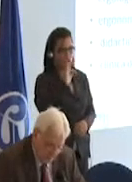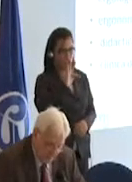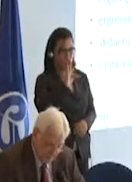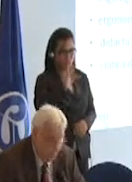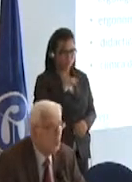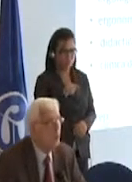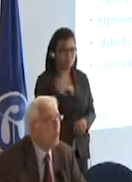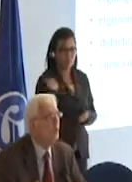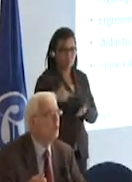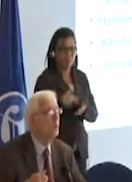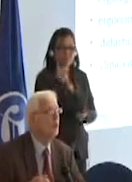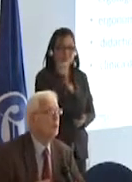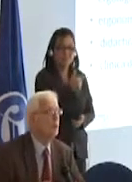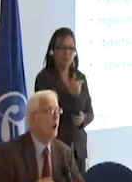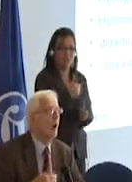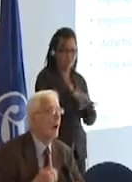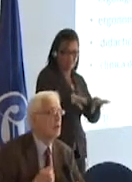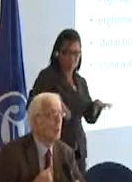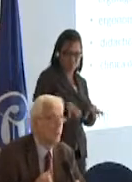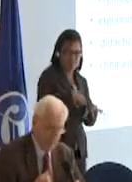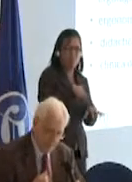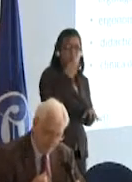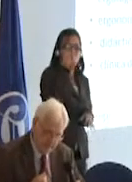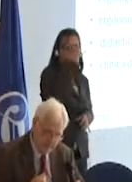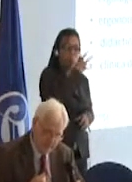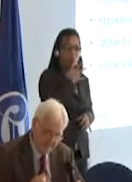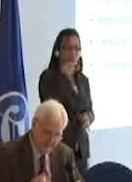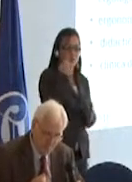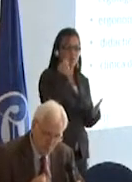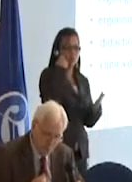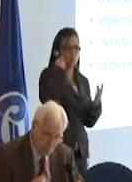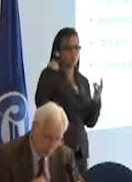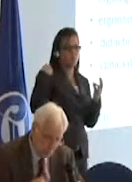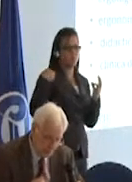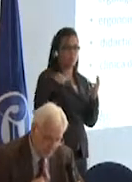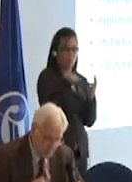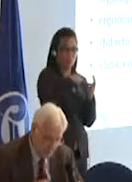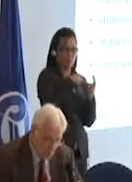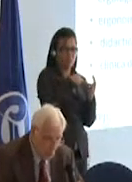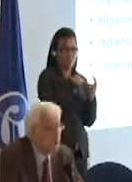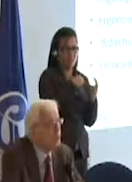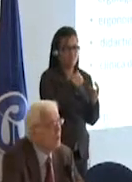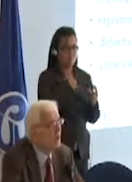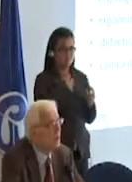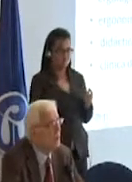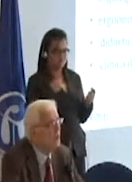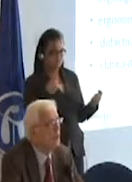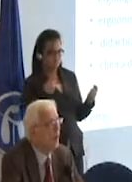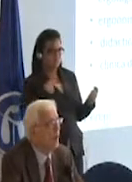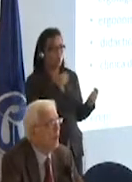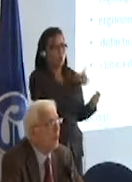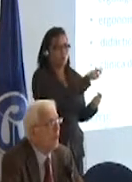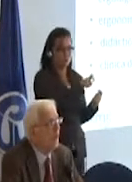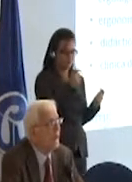una prueba subjetiva donde uno se mide consigo mismo y con los otros,